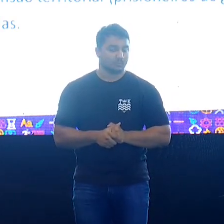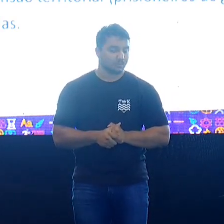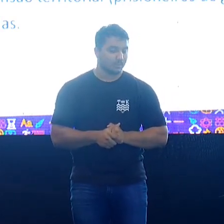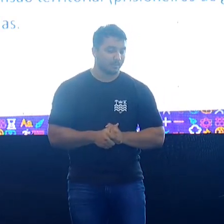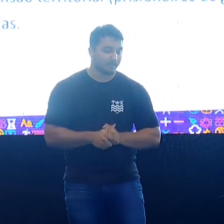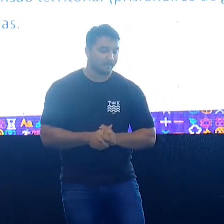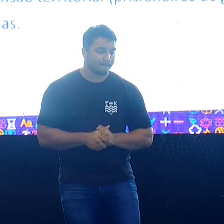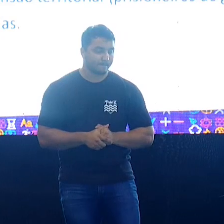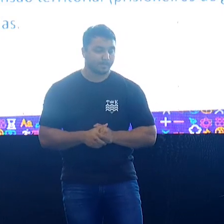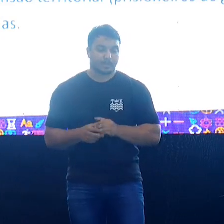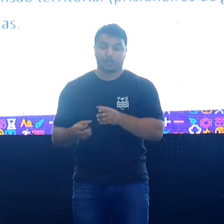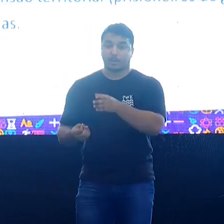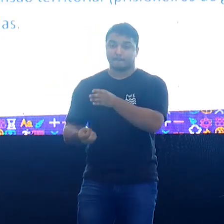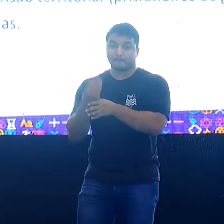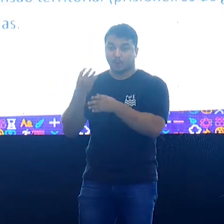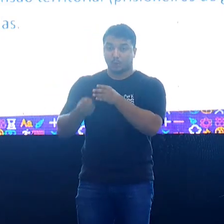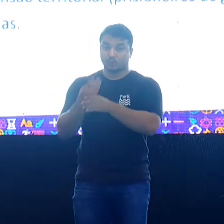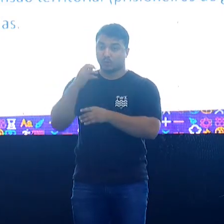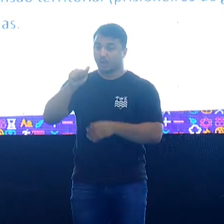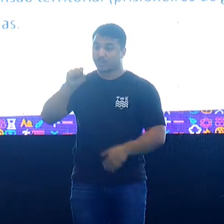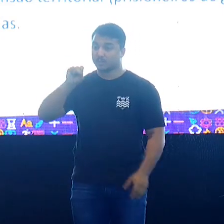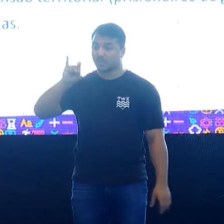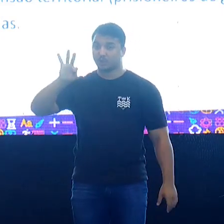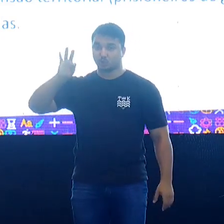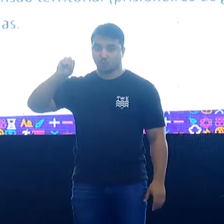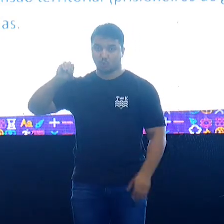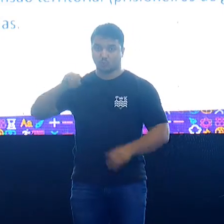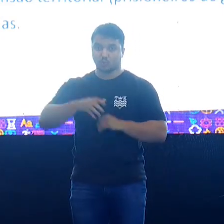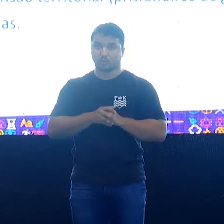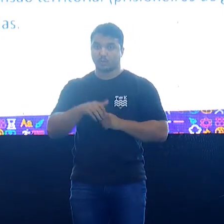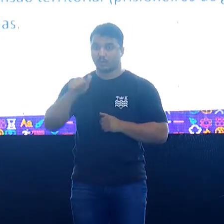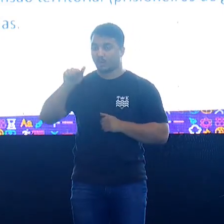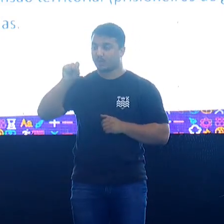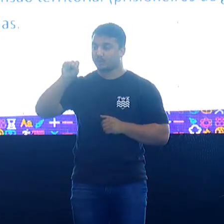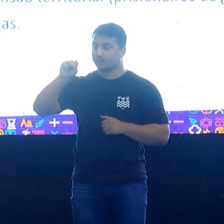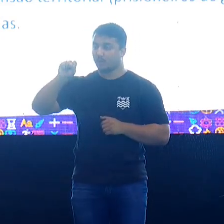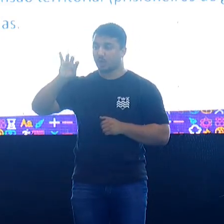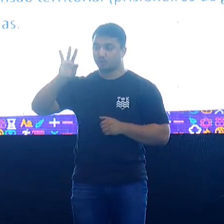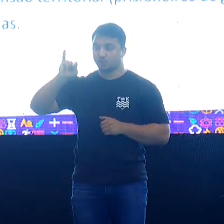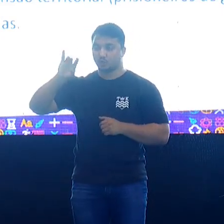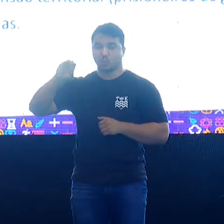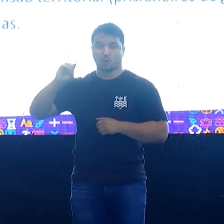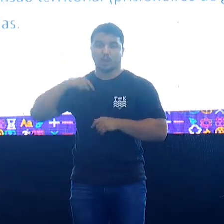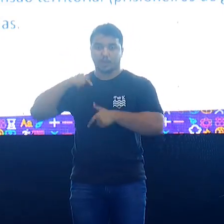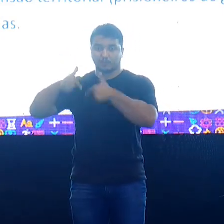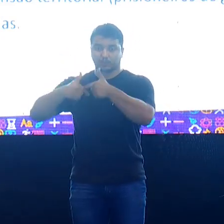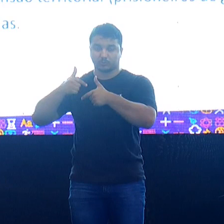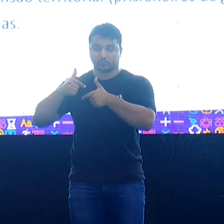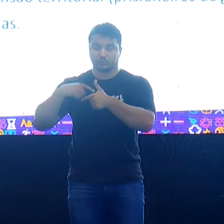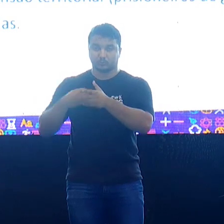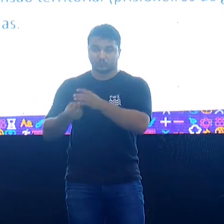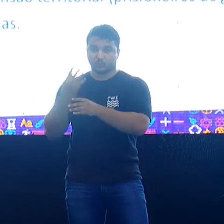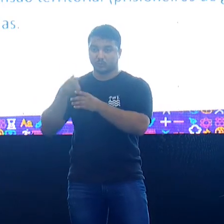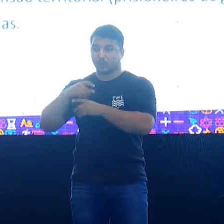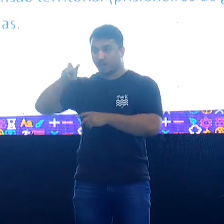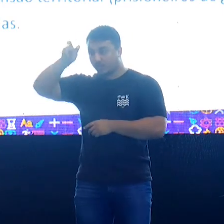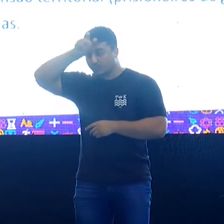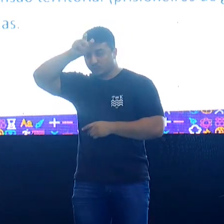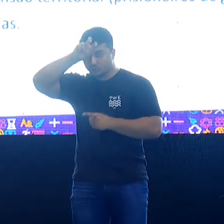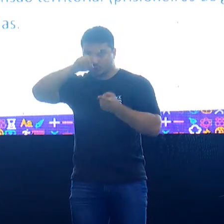Agora, modo de produção asiático, embaixo, coloque. Modo de produção asiático, Egito e Mesopotâmia.